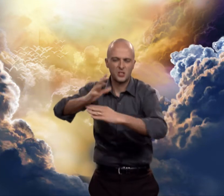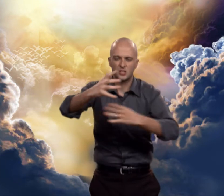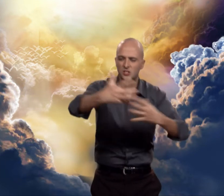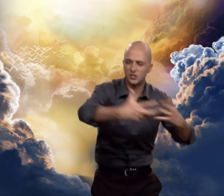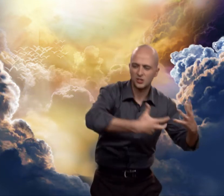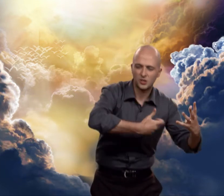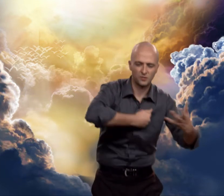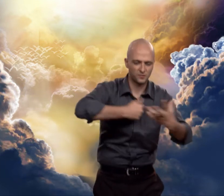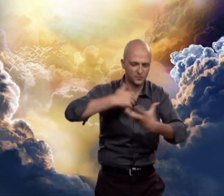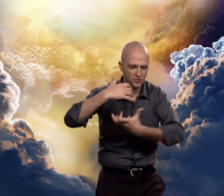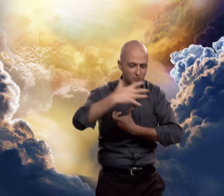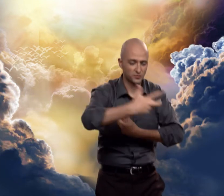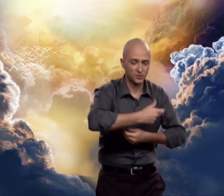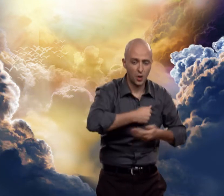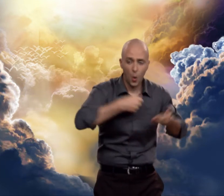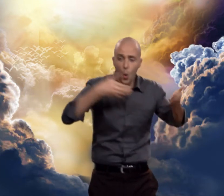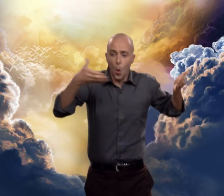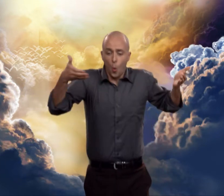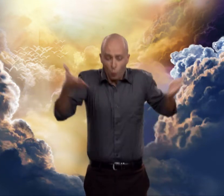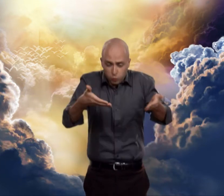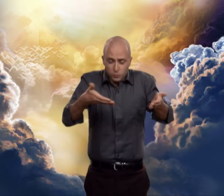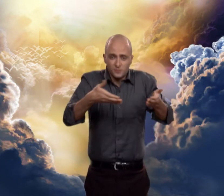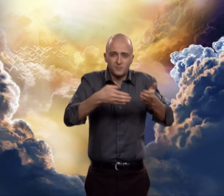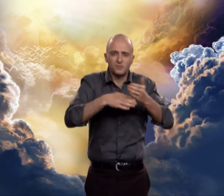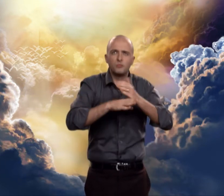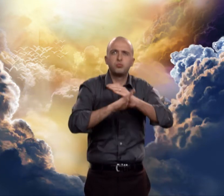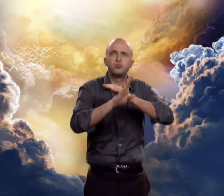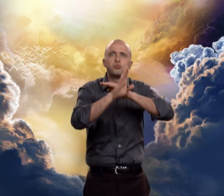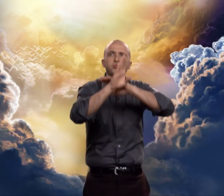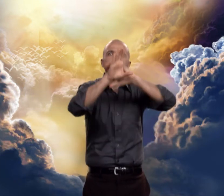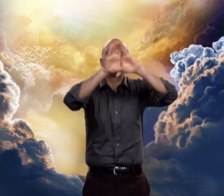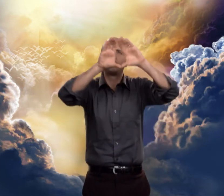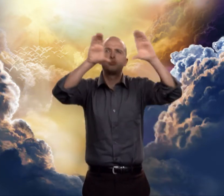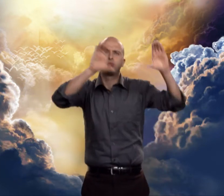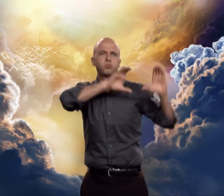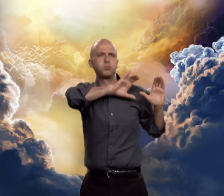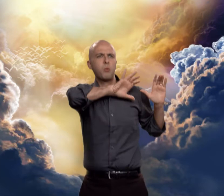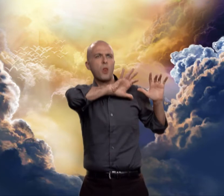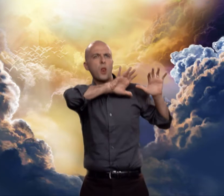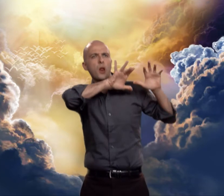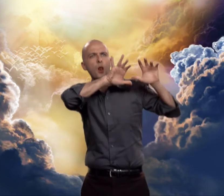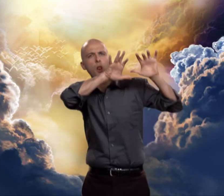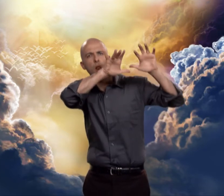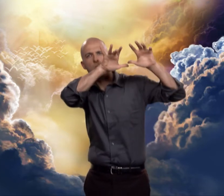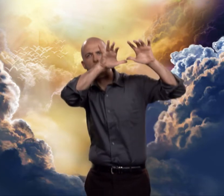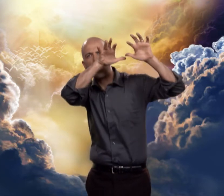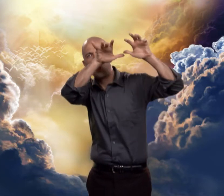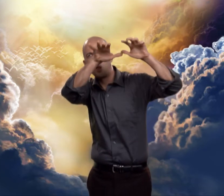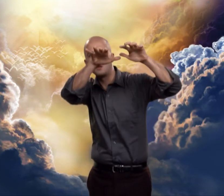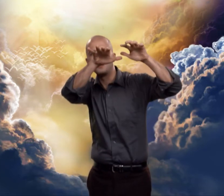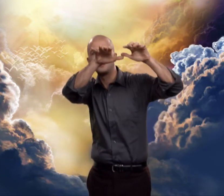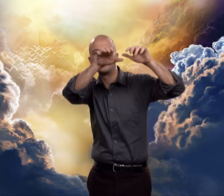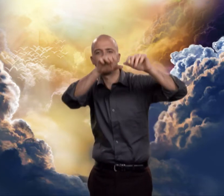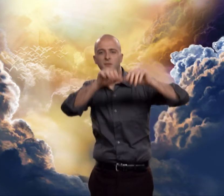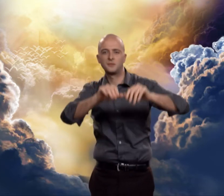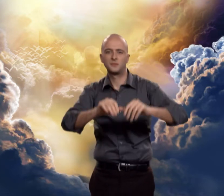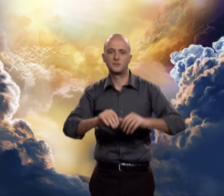da cruz, Adão é reintegrado ao Éden. Dominado pela alegria, contempla as árvores que já foram o seu